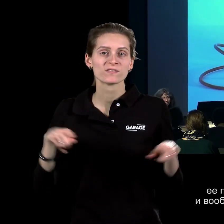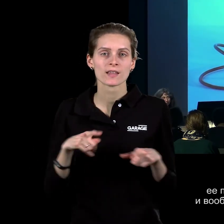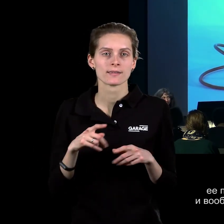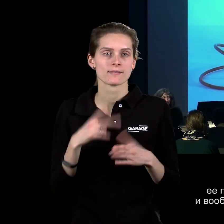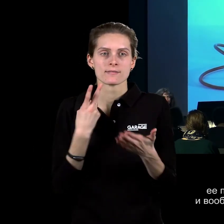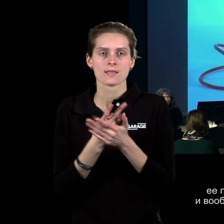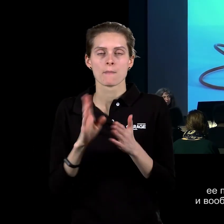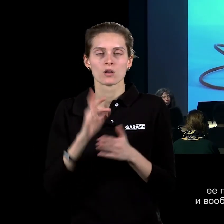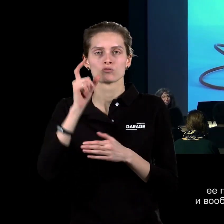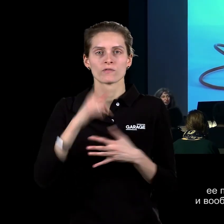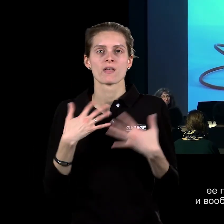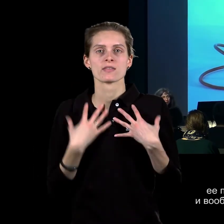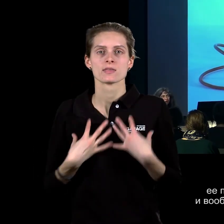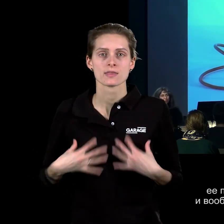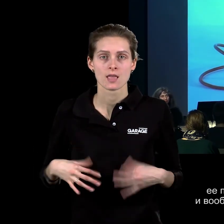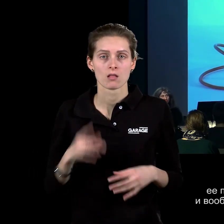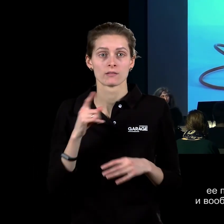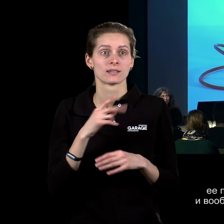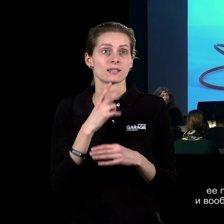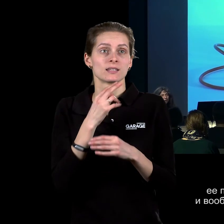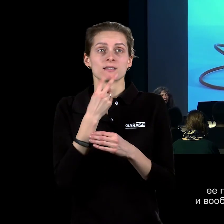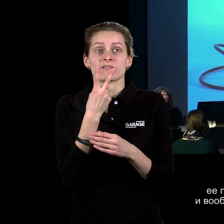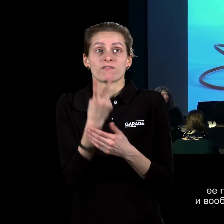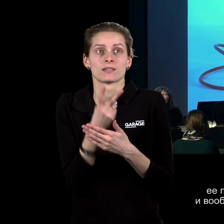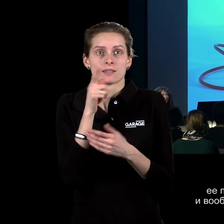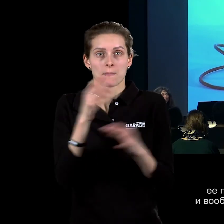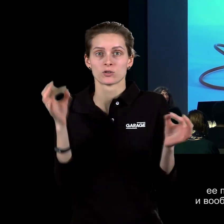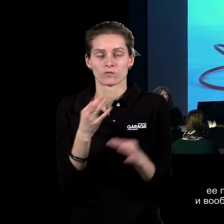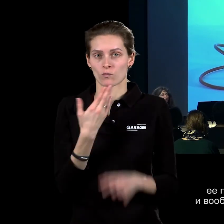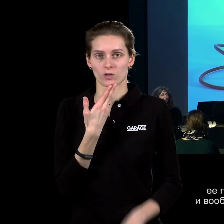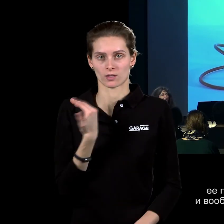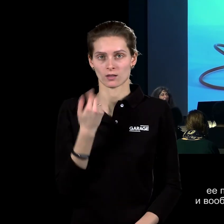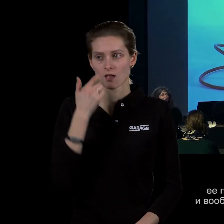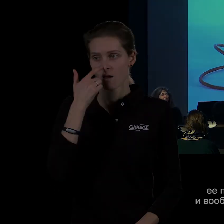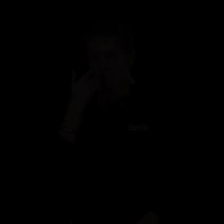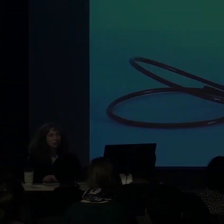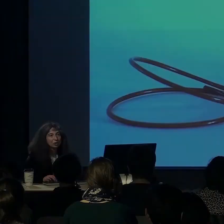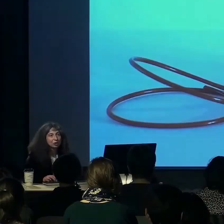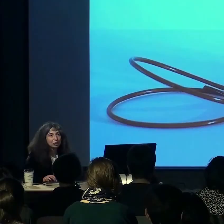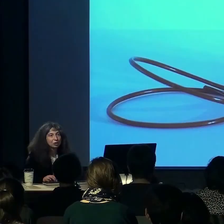человеческое тело и вообще удивительным образом не изображают ничего.